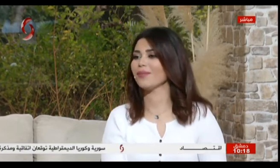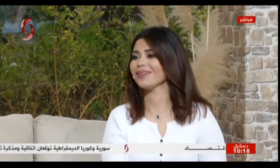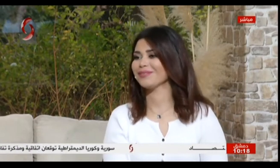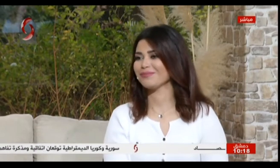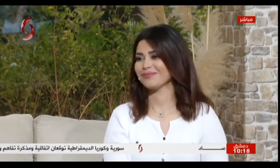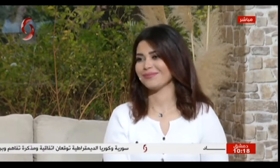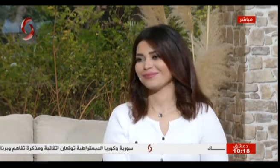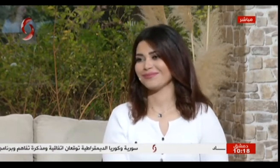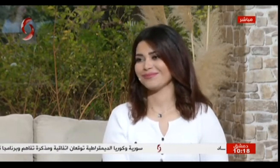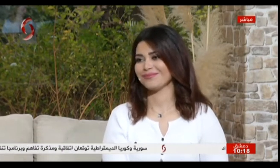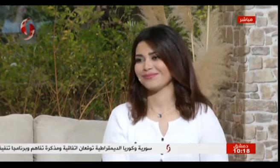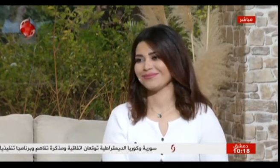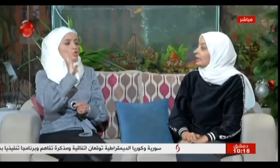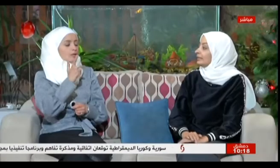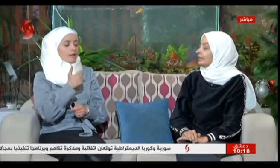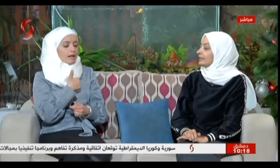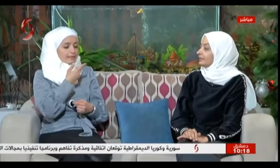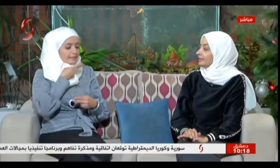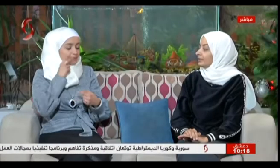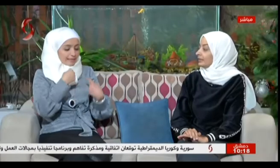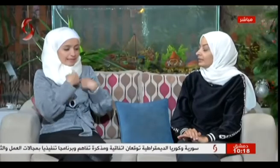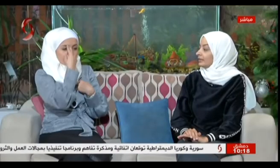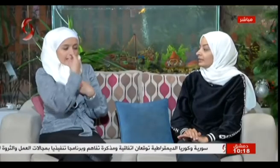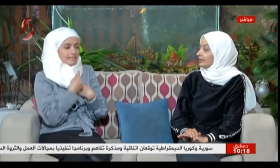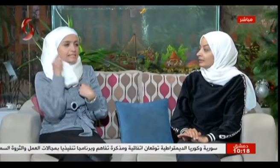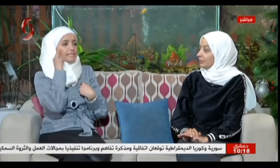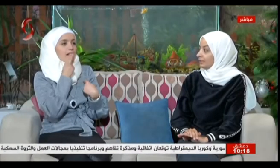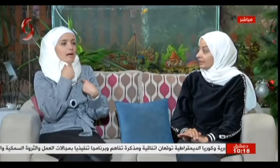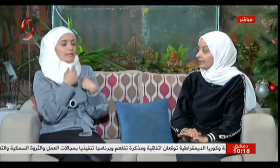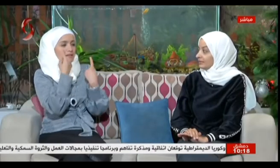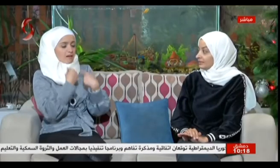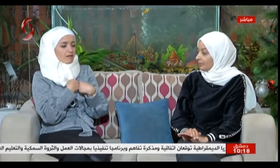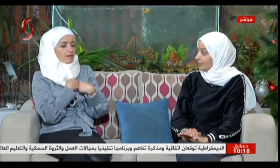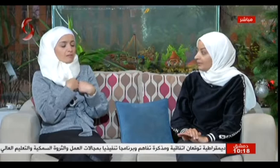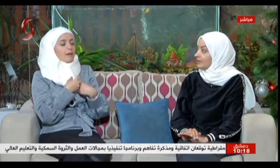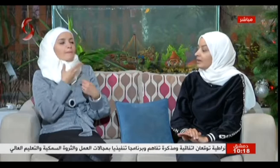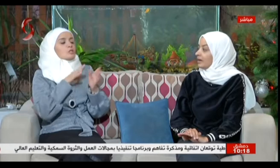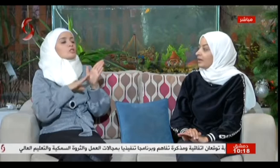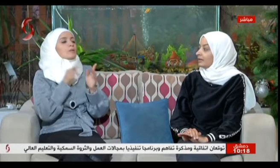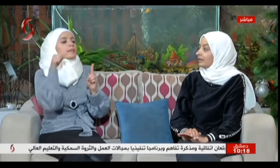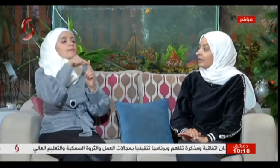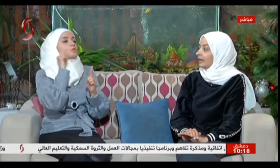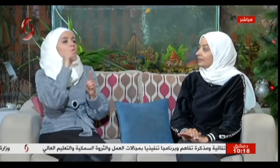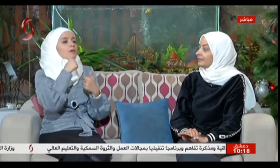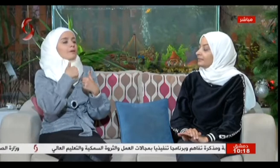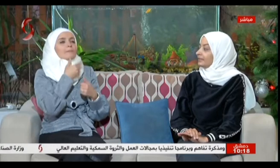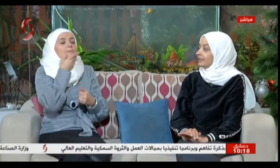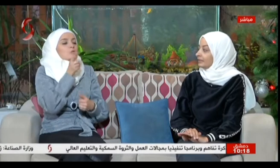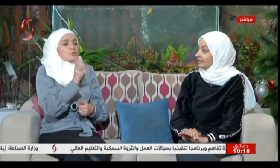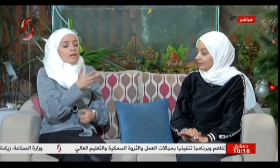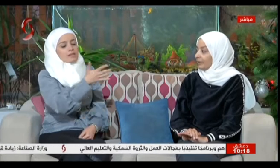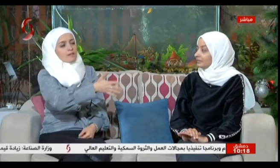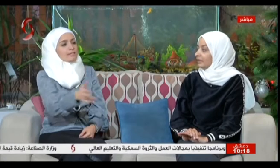بتخططي للمستقبل؟ أنا هدفي كوني أنا صماء،